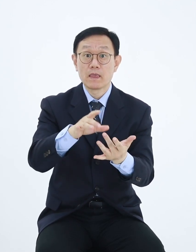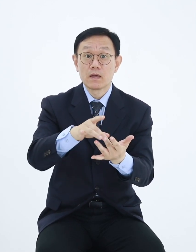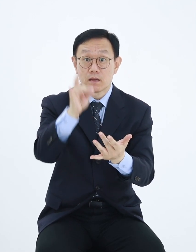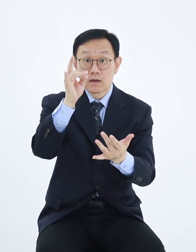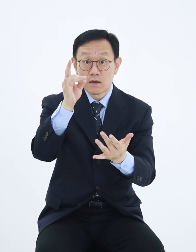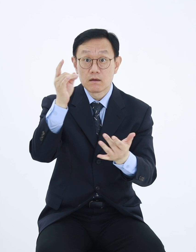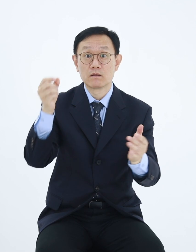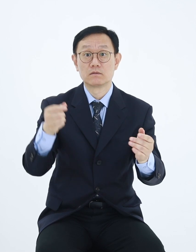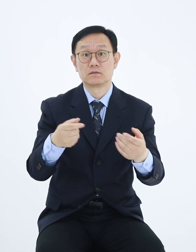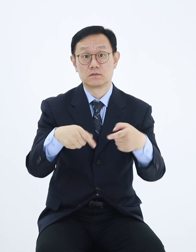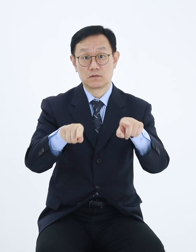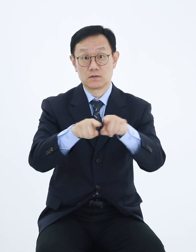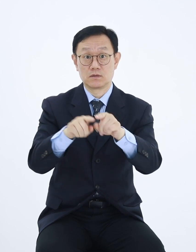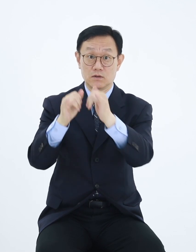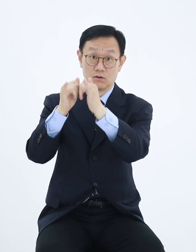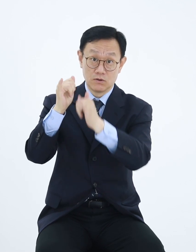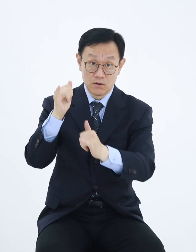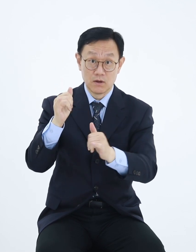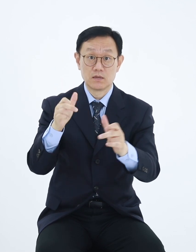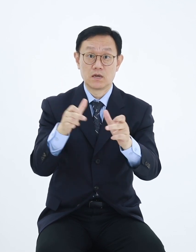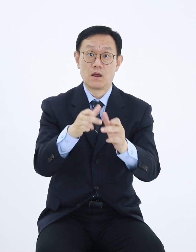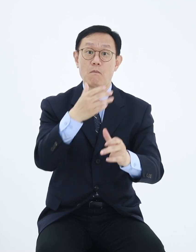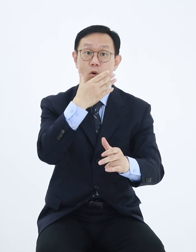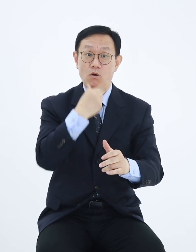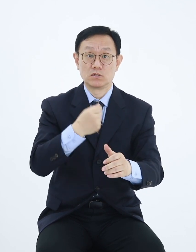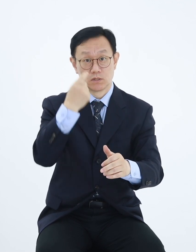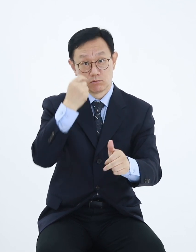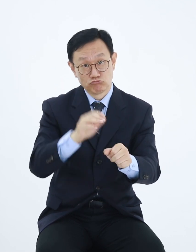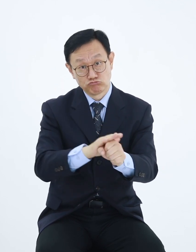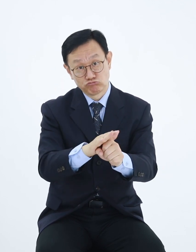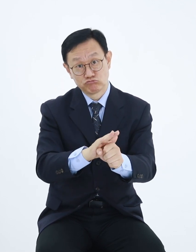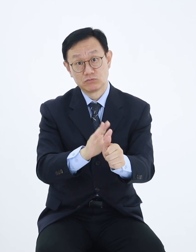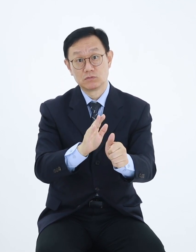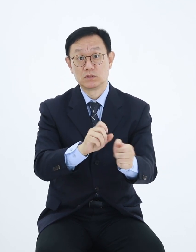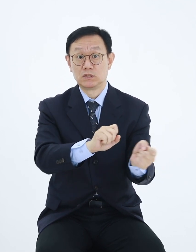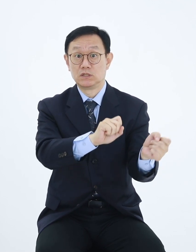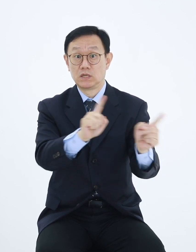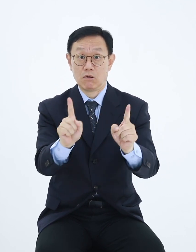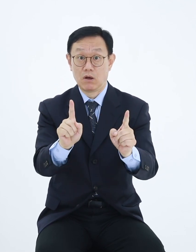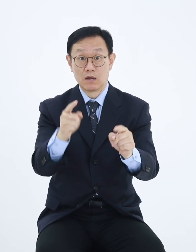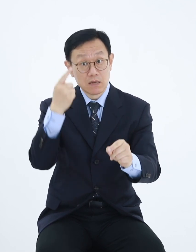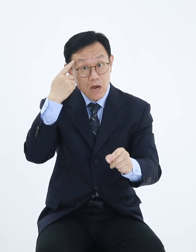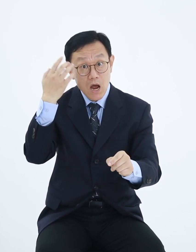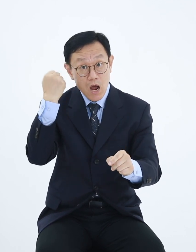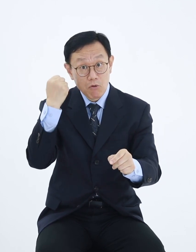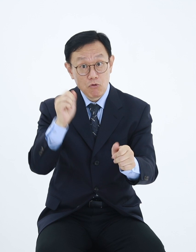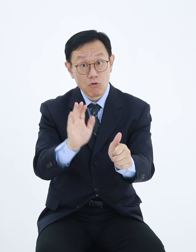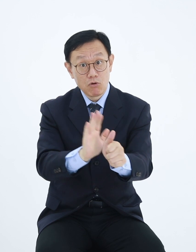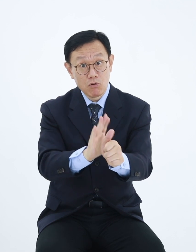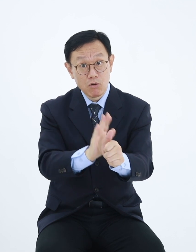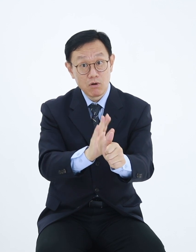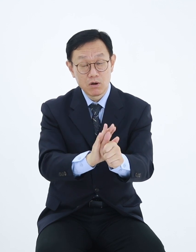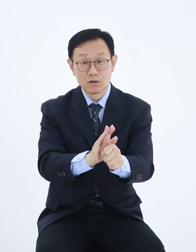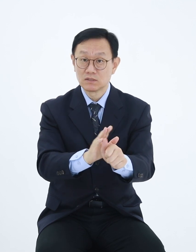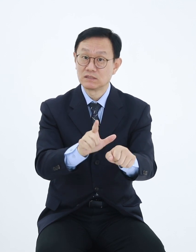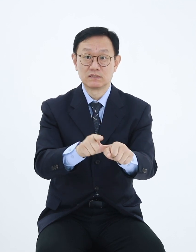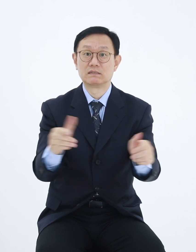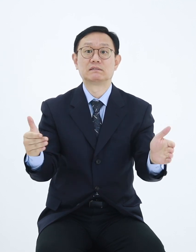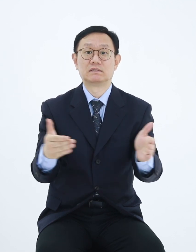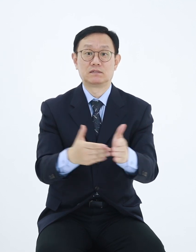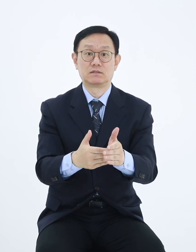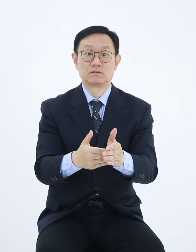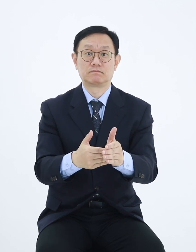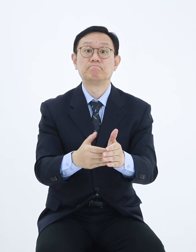함께 전통적으로 장애를 복지, 시해, 재활 차원에서 접근했던 시대가 끝나고 마침내